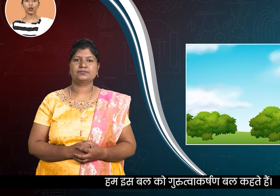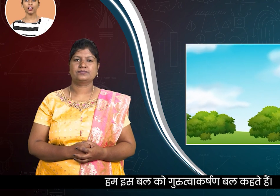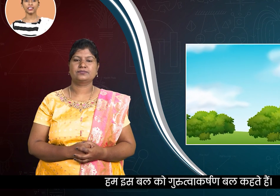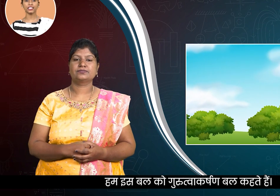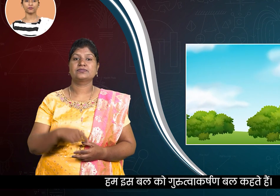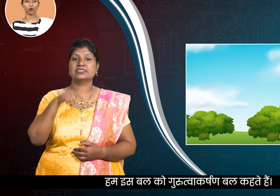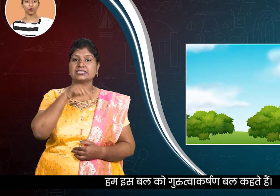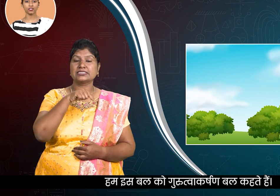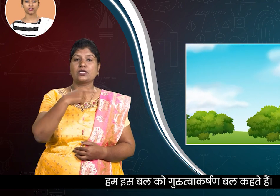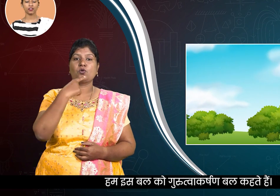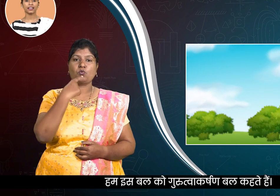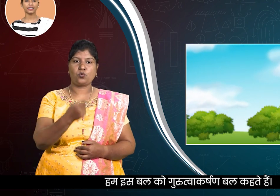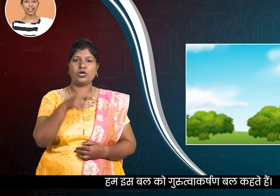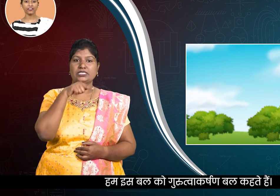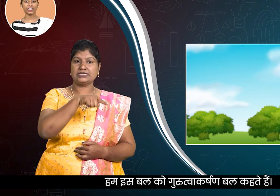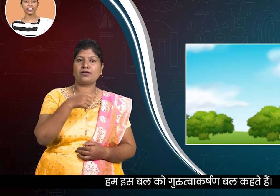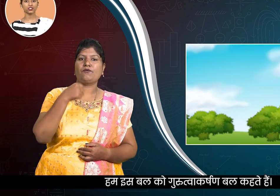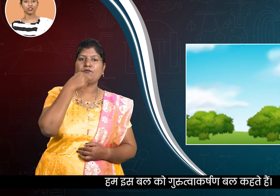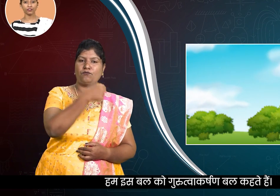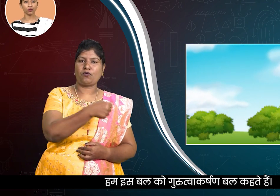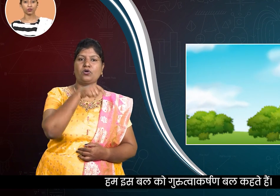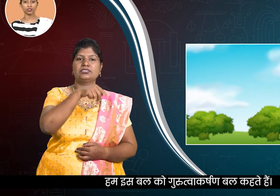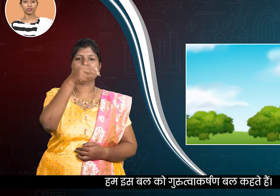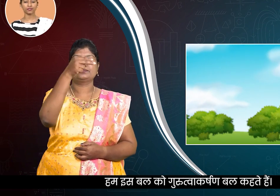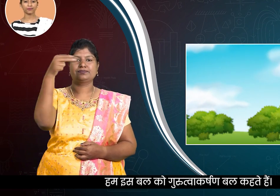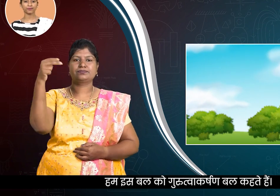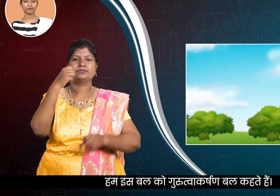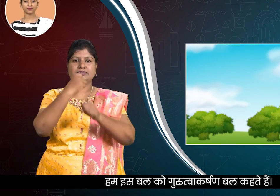हम इस बल को गुरुत्वाकर्षण बल कहते हैं।